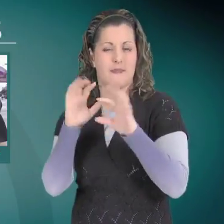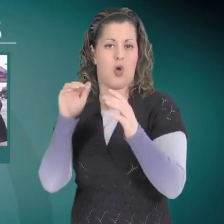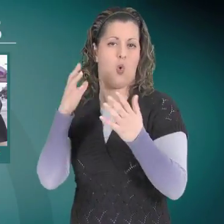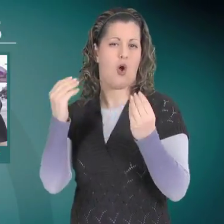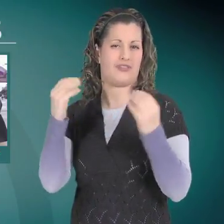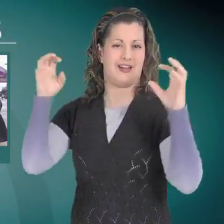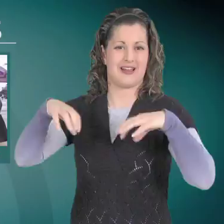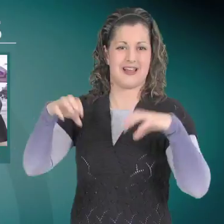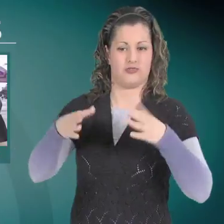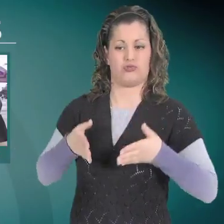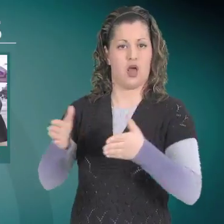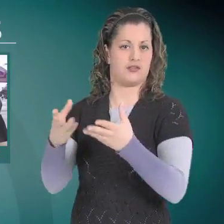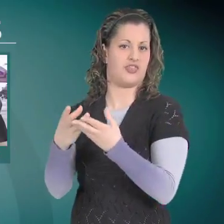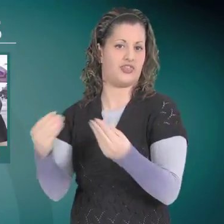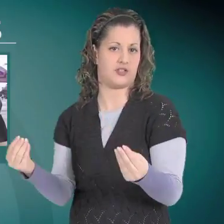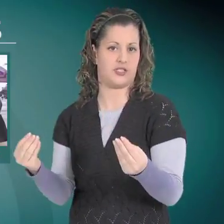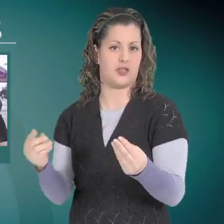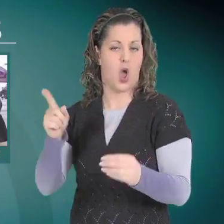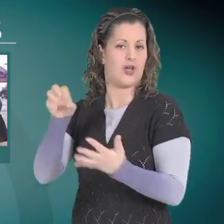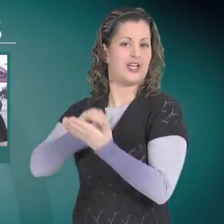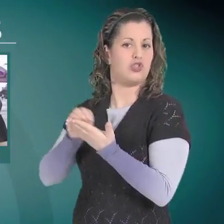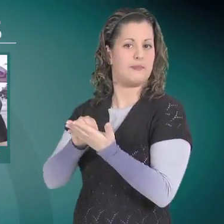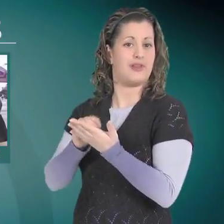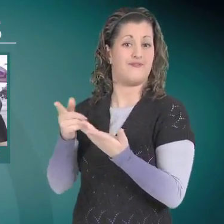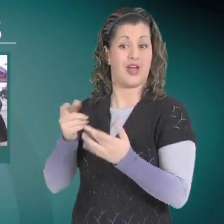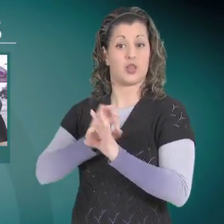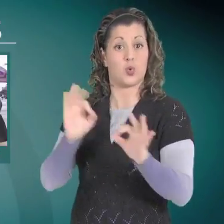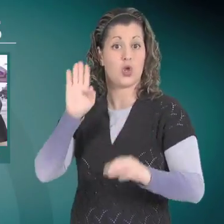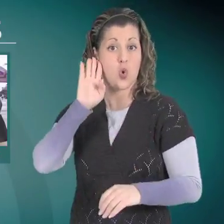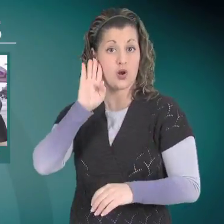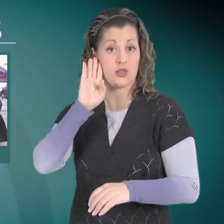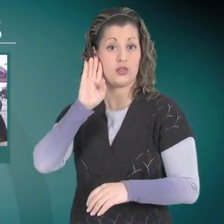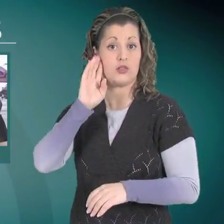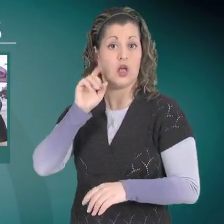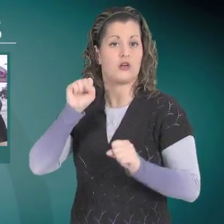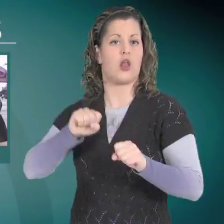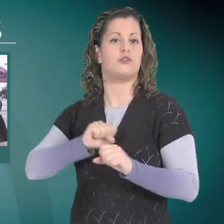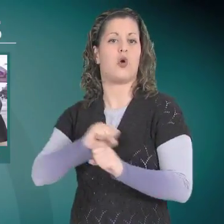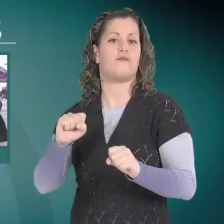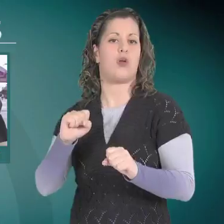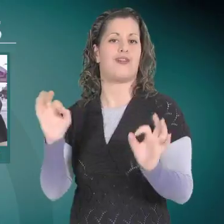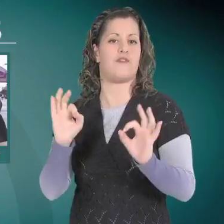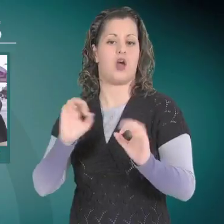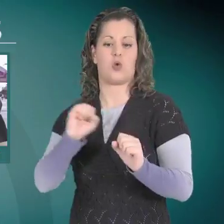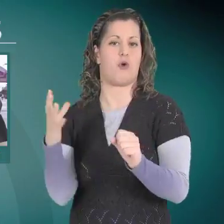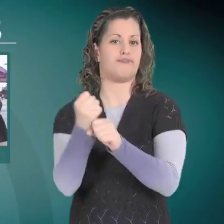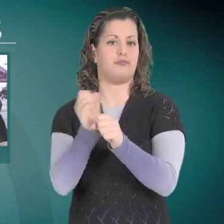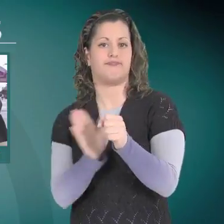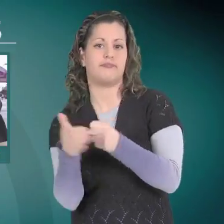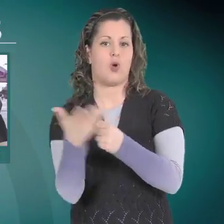nass im bericht steht nun das doch gutes hören die gefahr schneller erkannt wird und dementsprechend reagiert werden kann